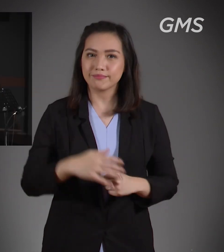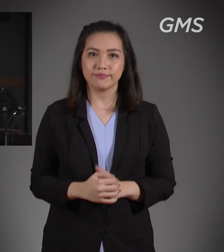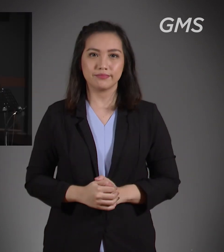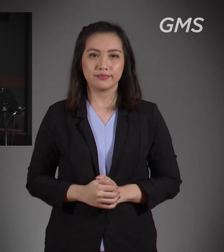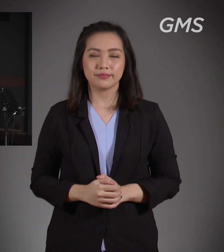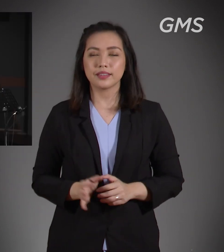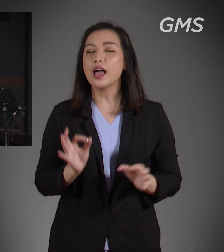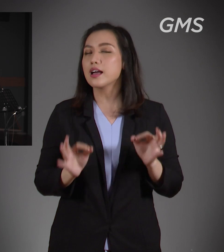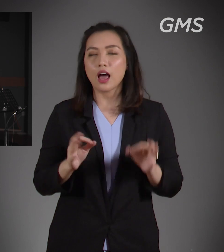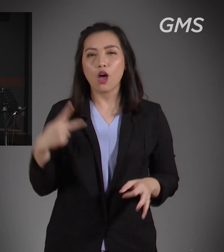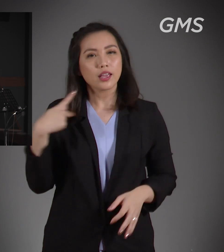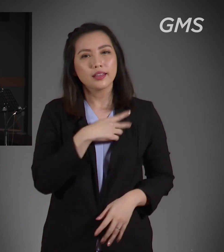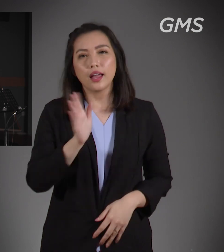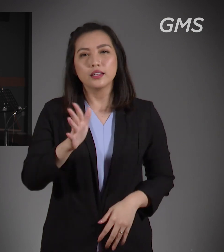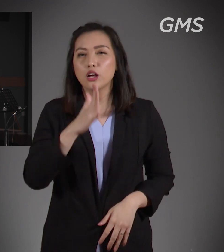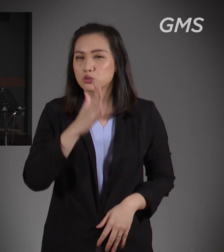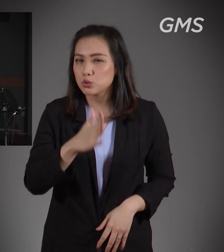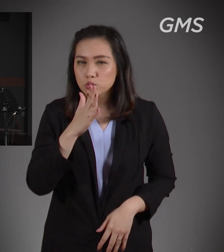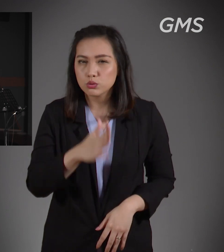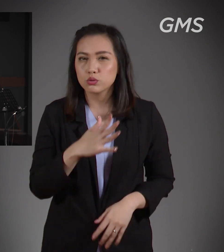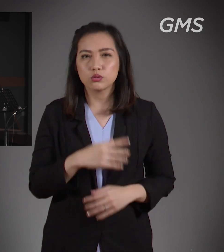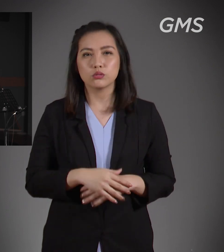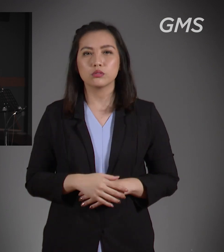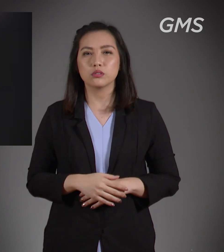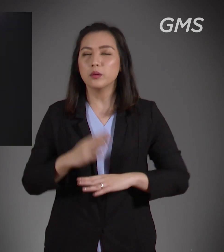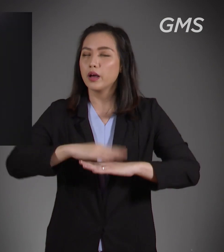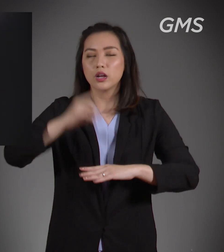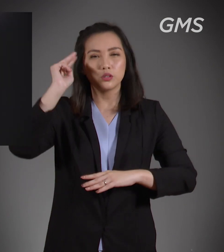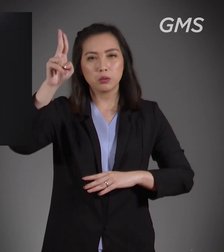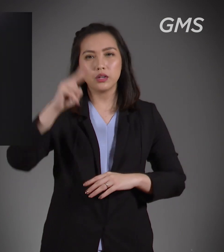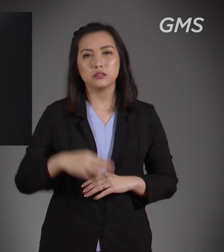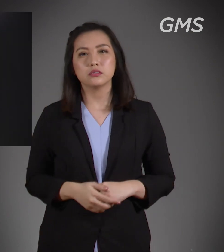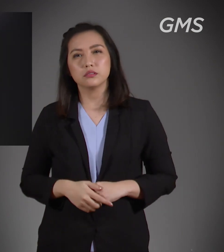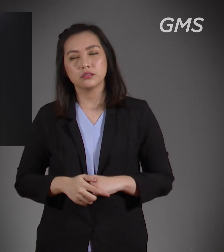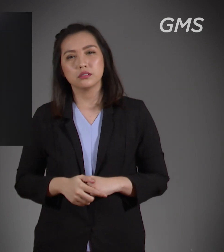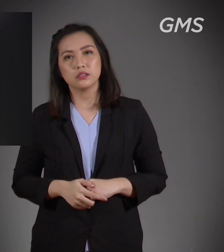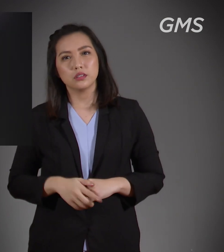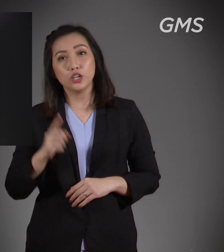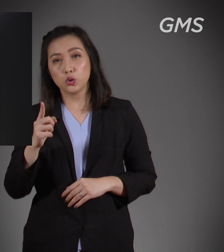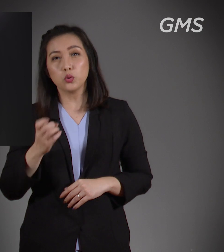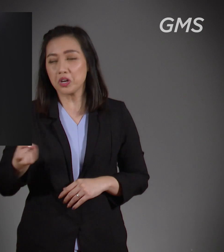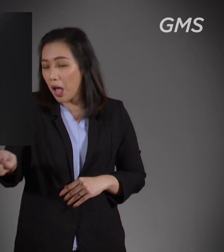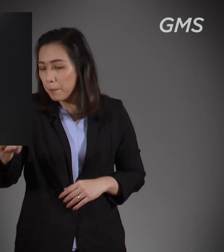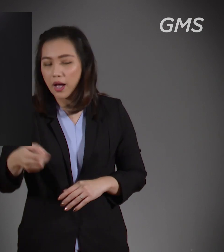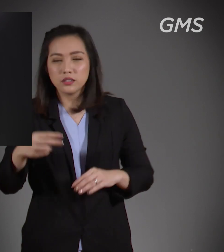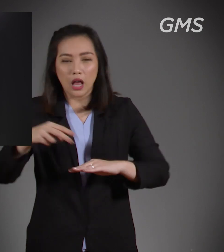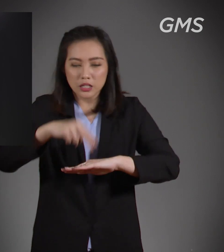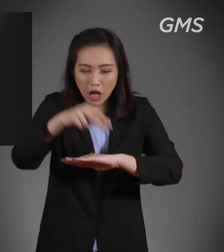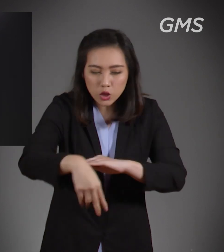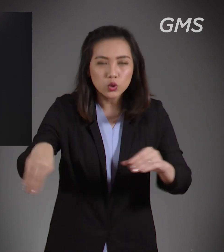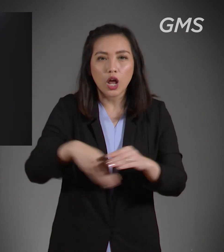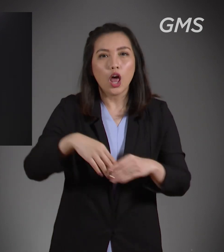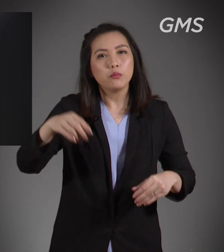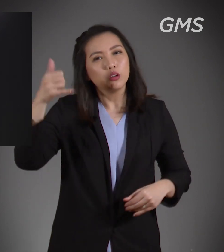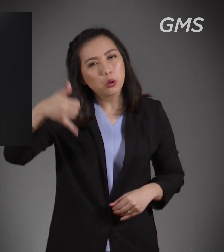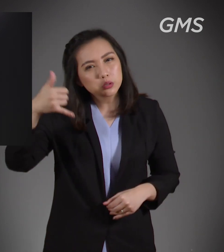kita tidak sungguh-sungguh lebih gampang dipakai setan untuk melaksanakan agendanya. Tanpa kita sadari kita bisa